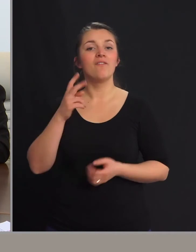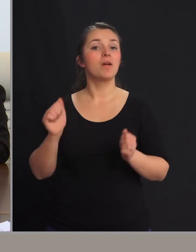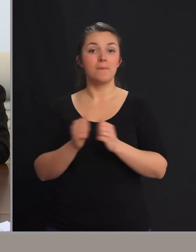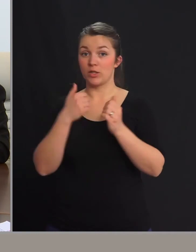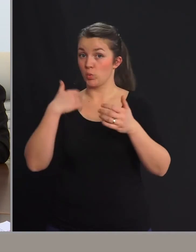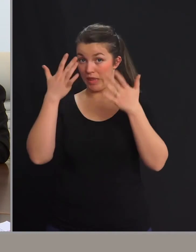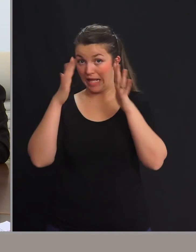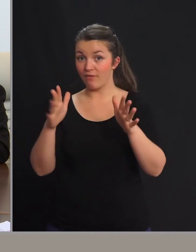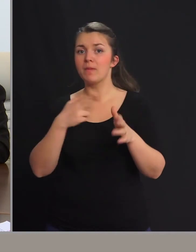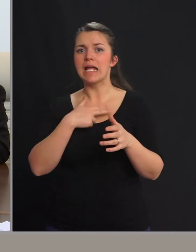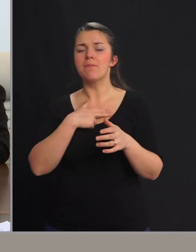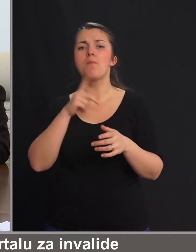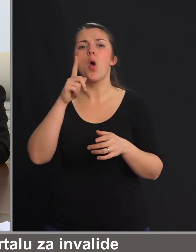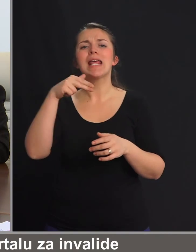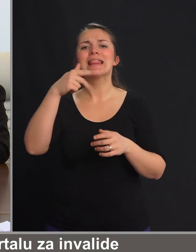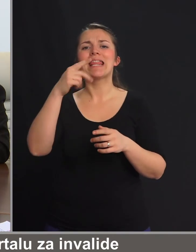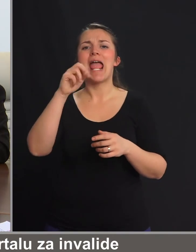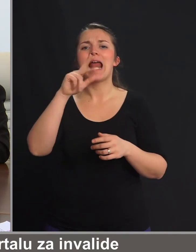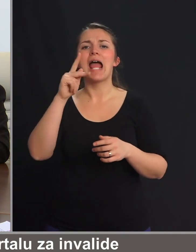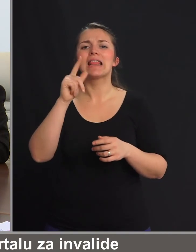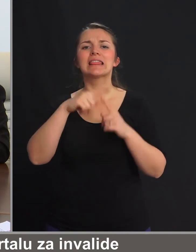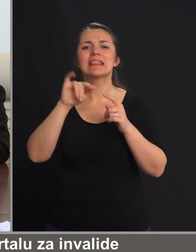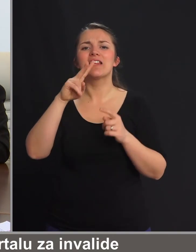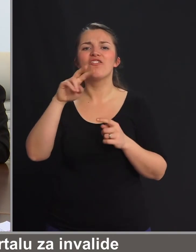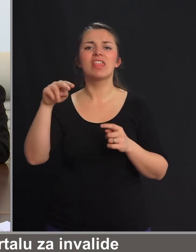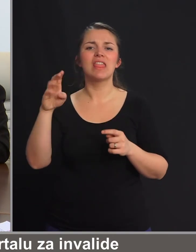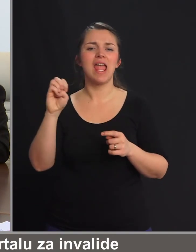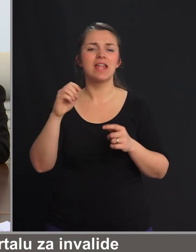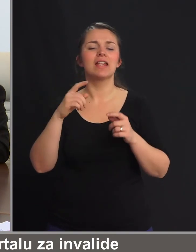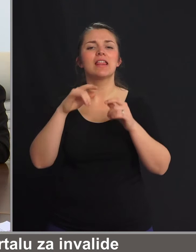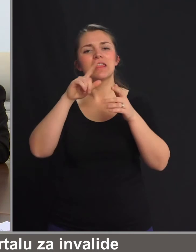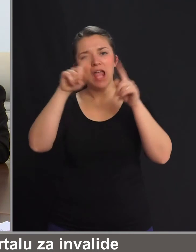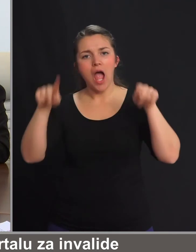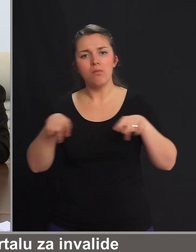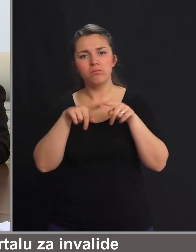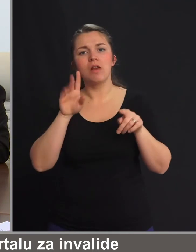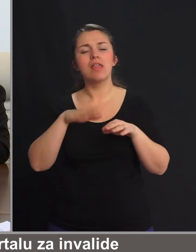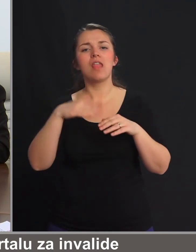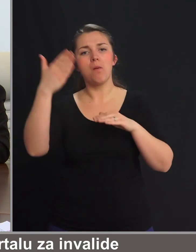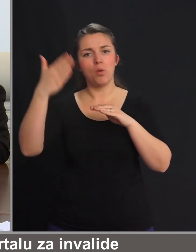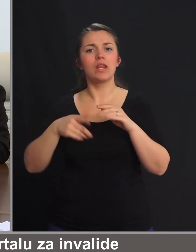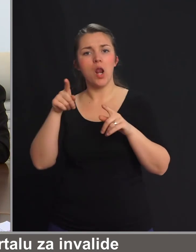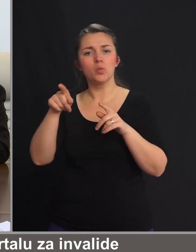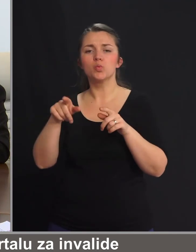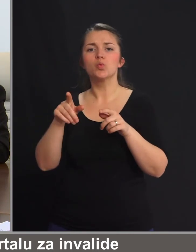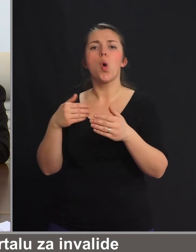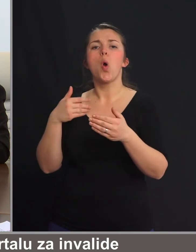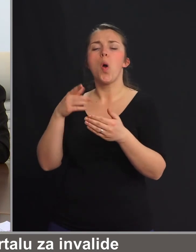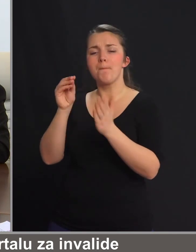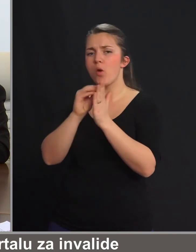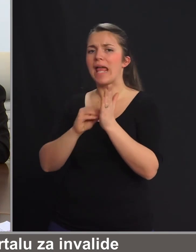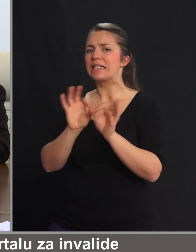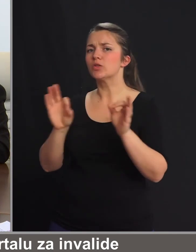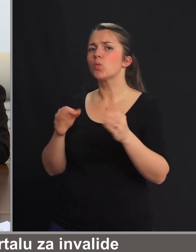V samem mestu, ne vem, imamo interaktivne table na portalu za invalide Maribor, kjer so ti